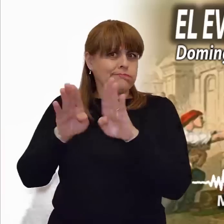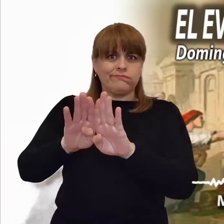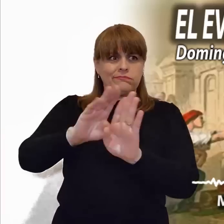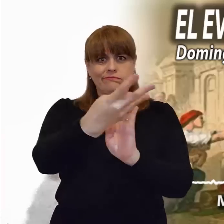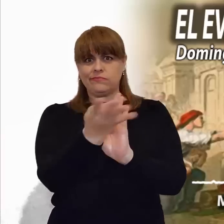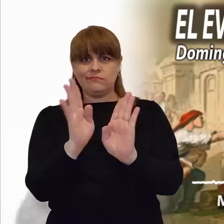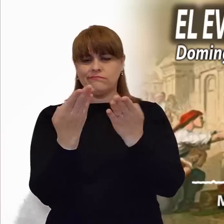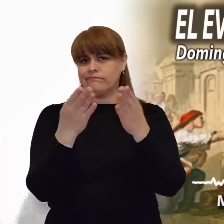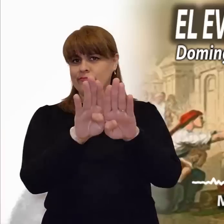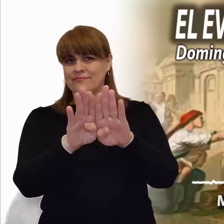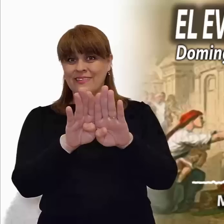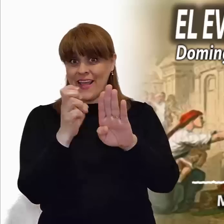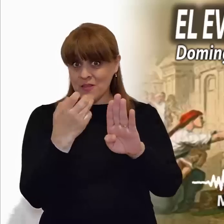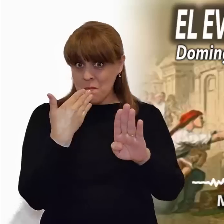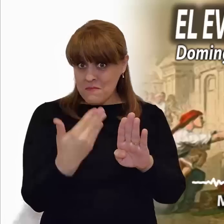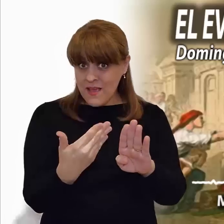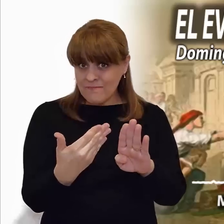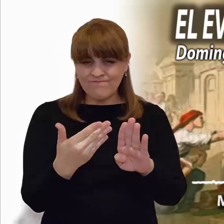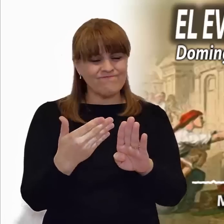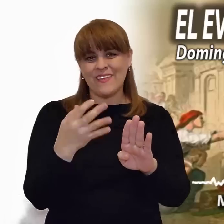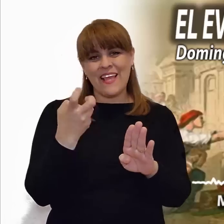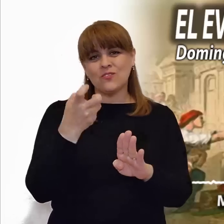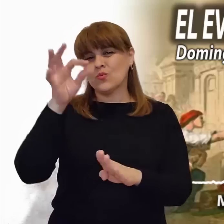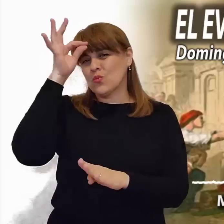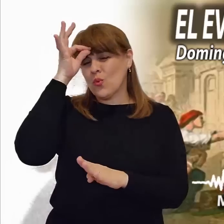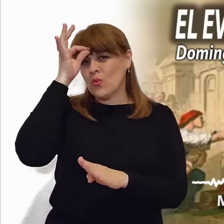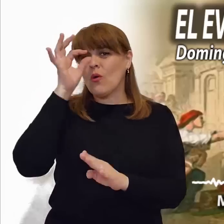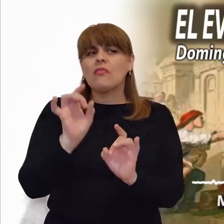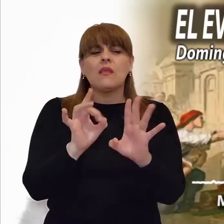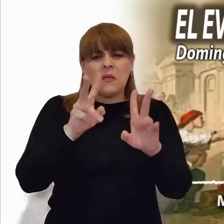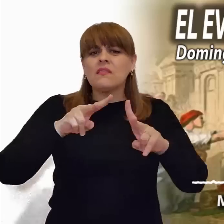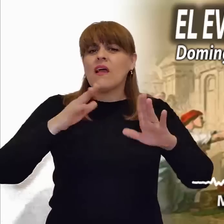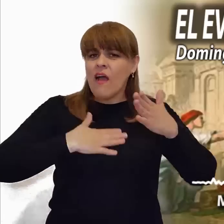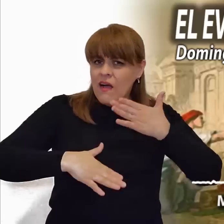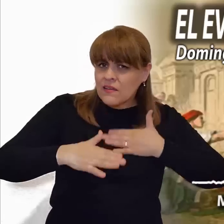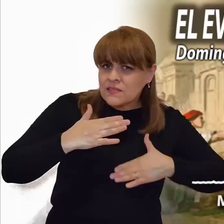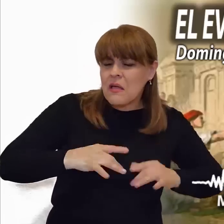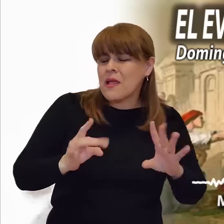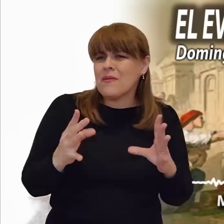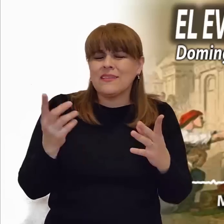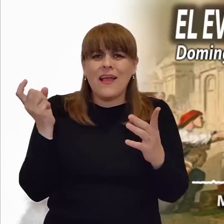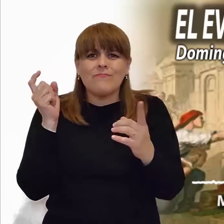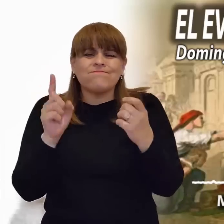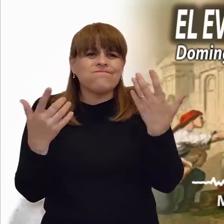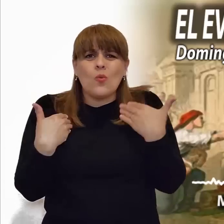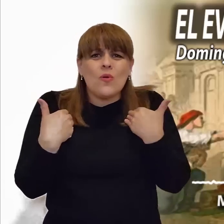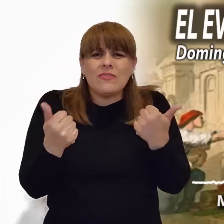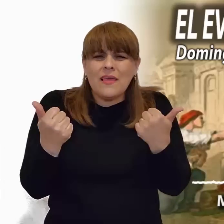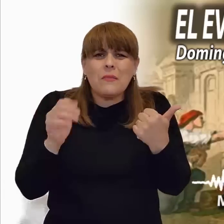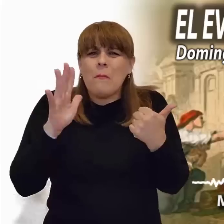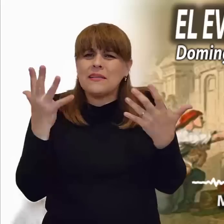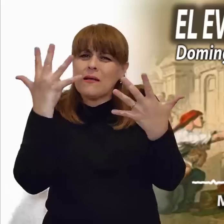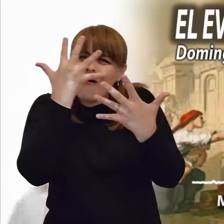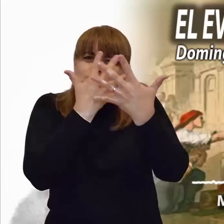peor solución. Podrá haber cansancio, podrá haber oscuridad, pero no tenemos derecho a bajar